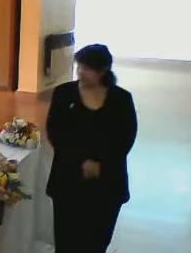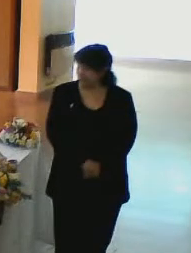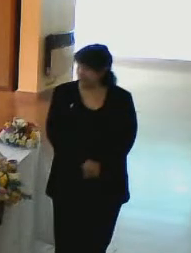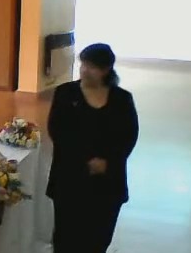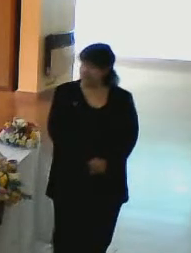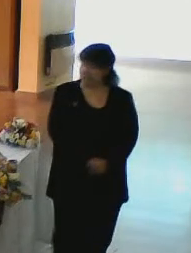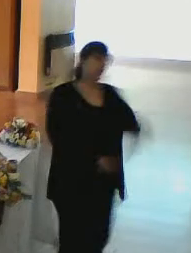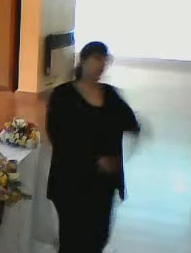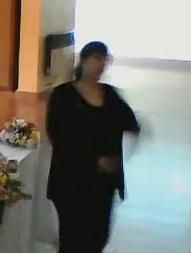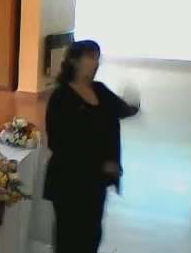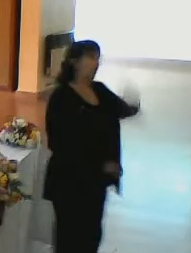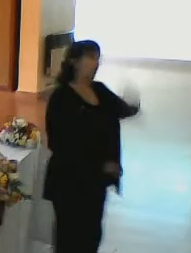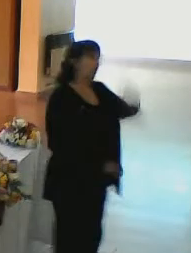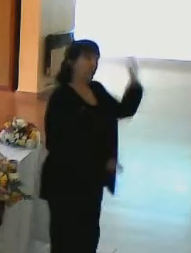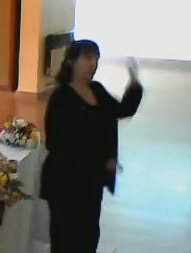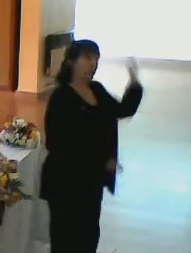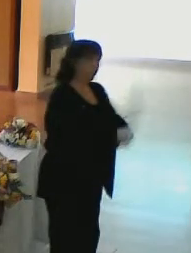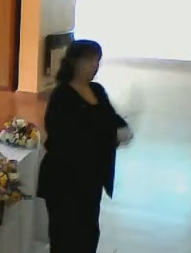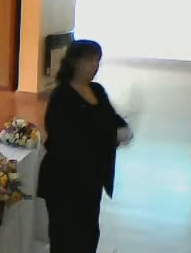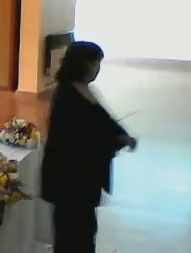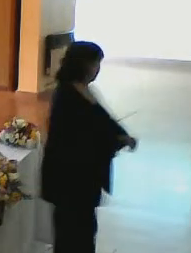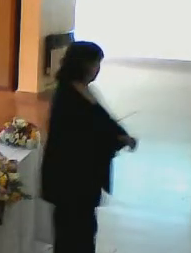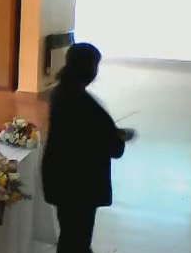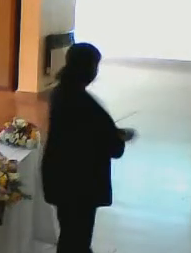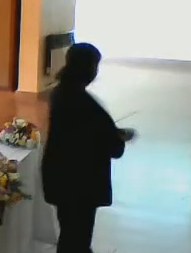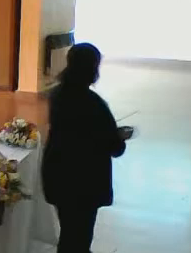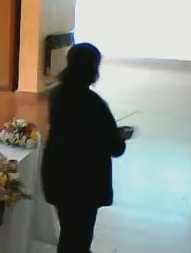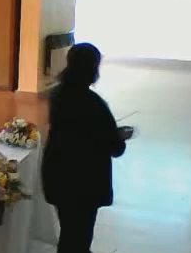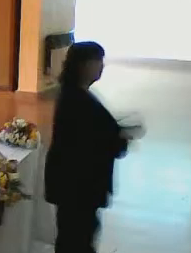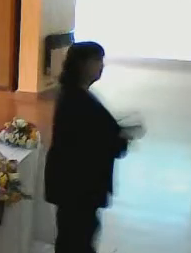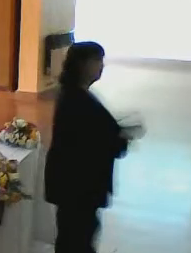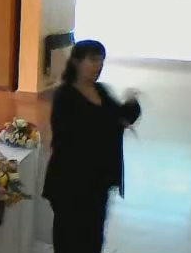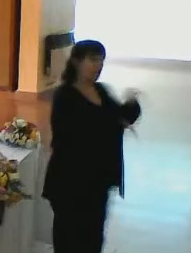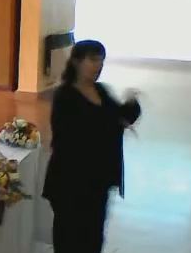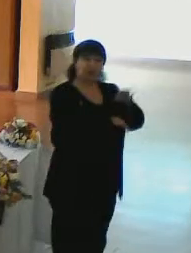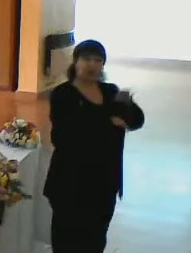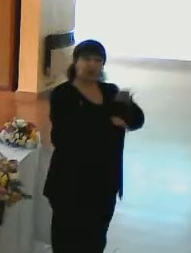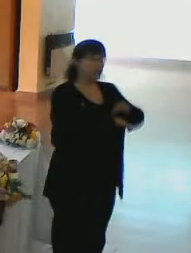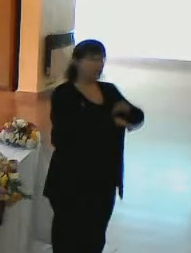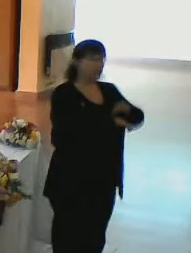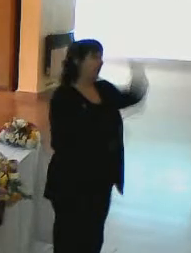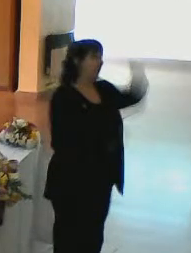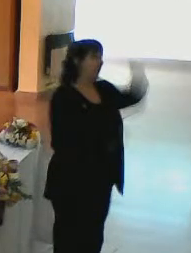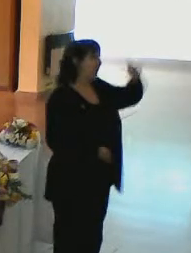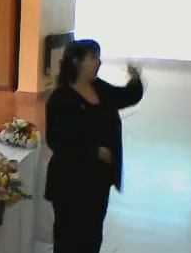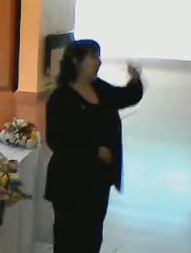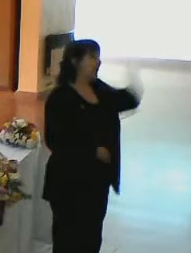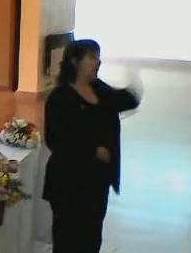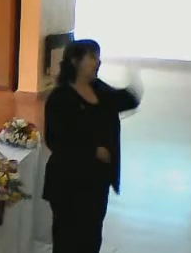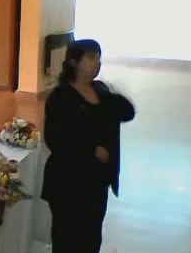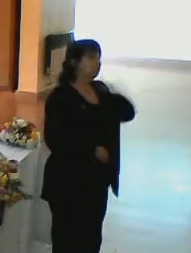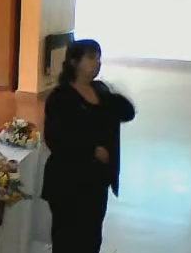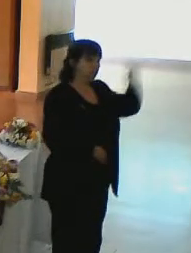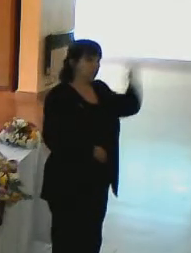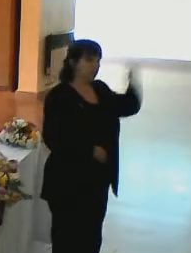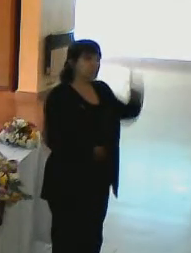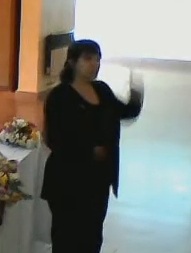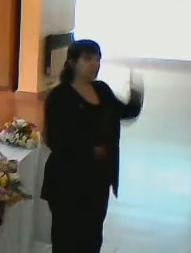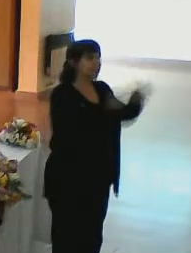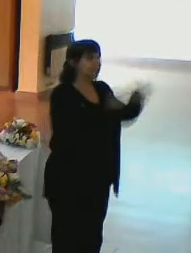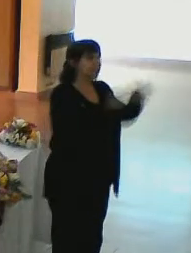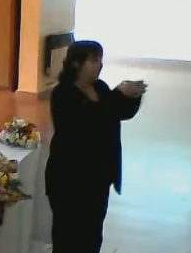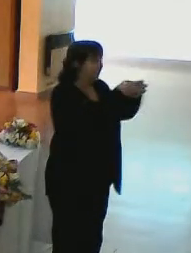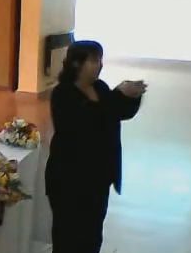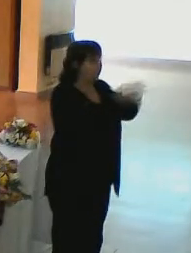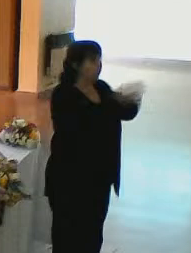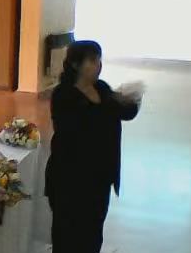Hola, buenos días a todos. Bueno, yo soy la doctora Norma Calastro, pertenezco al equipo también hace muchos años,